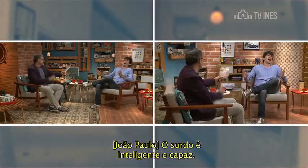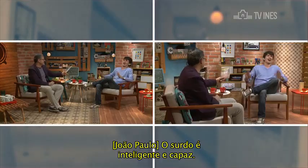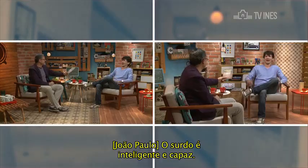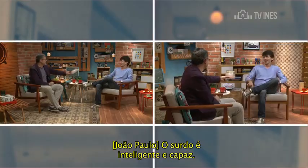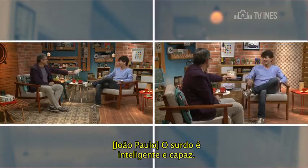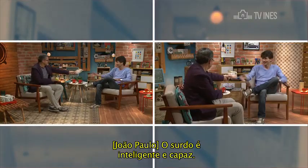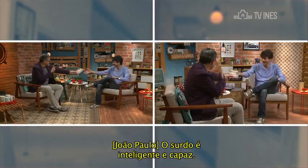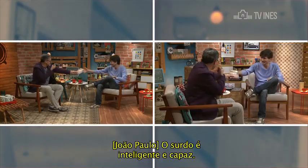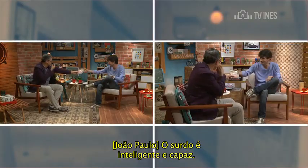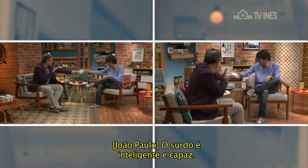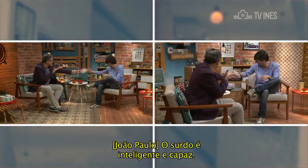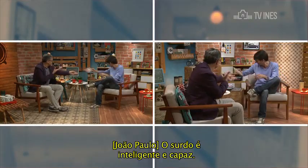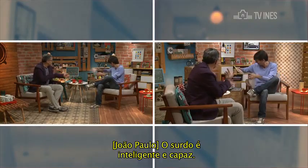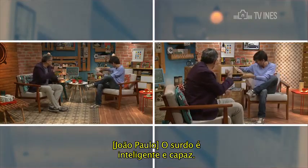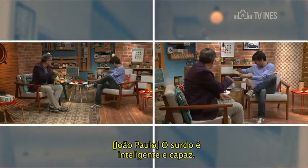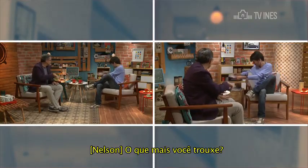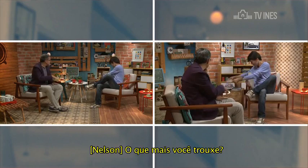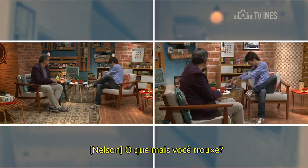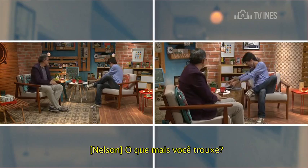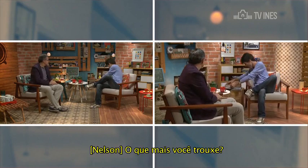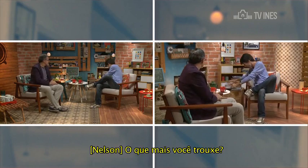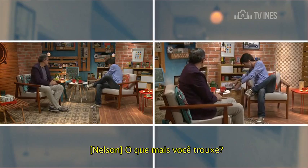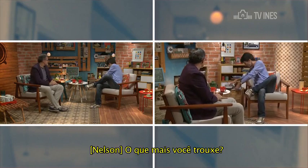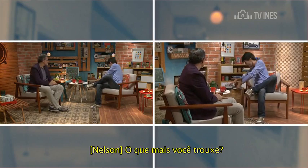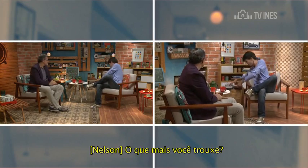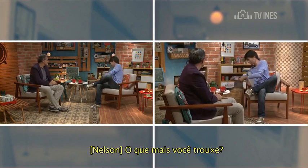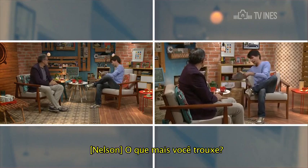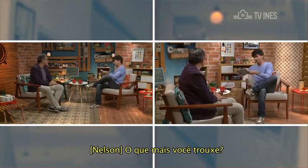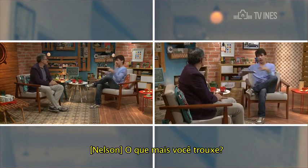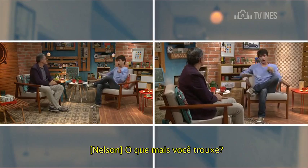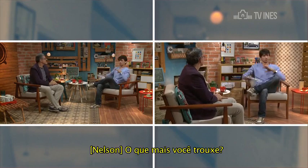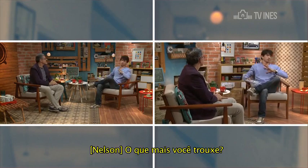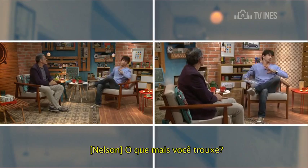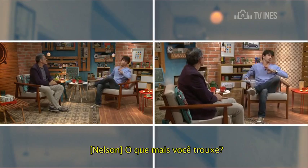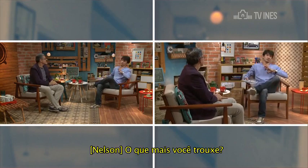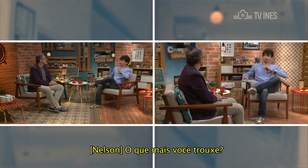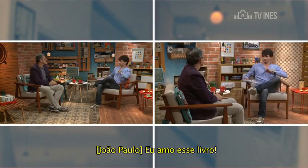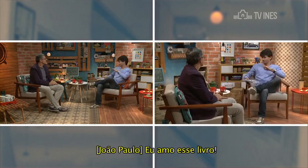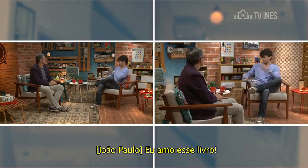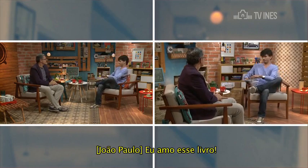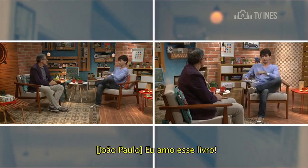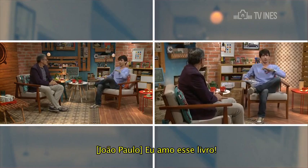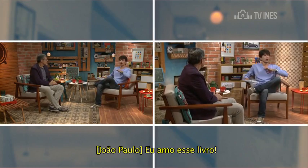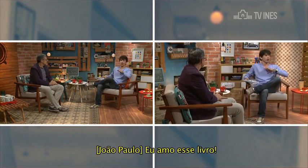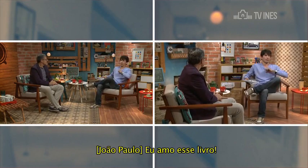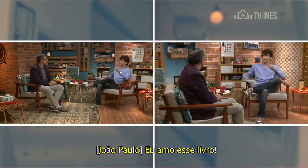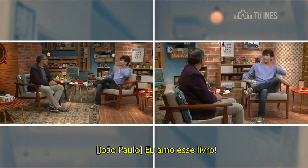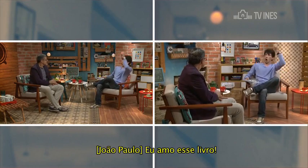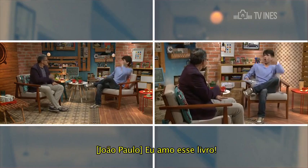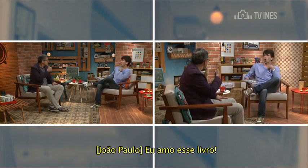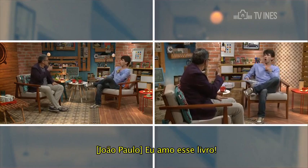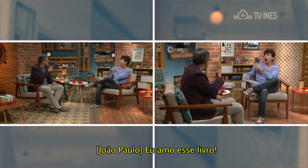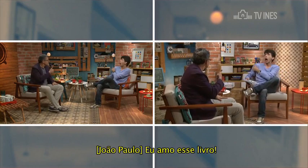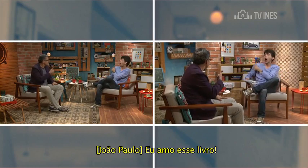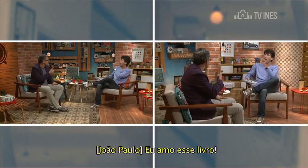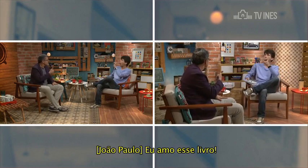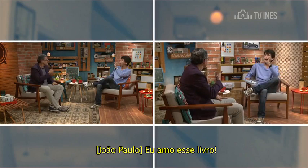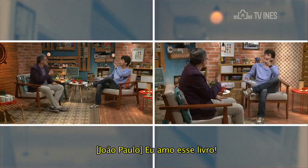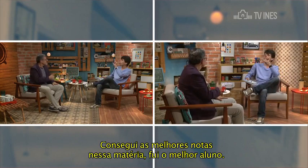inteligente capaz que mais você trouxe e eu amo esse livro A alma